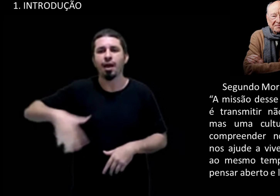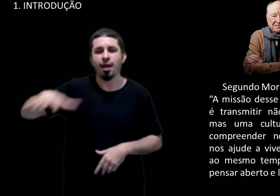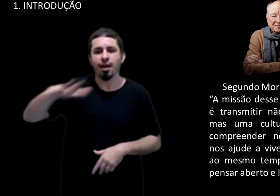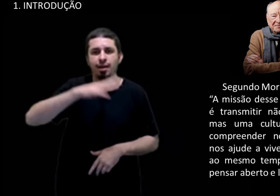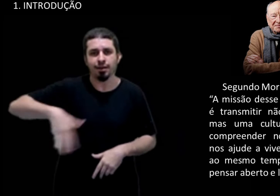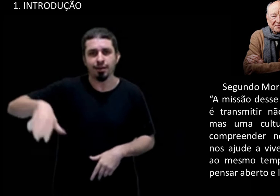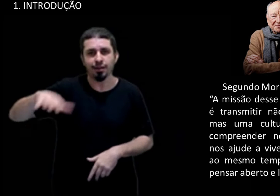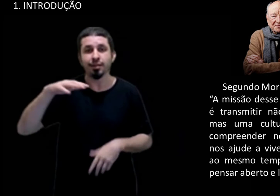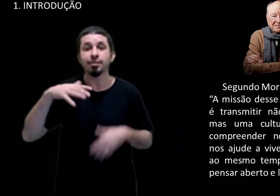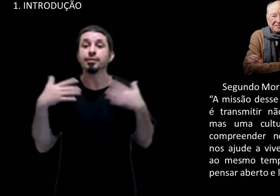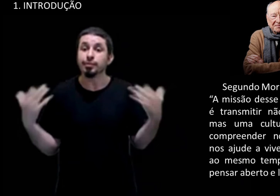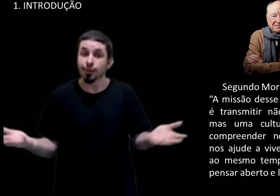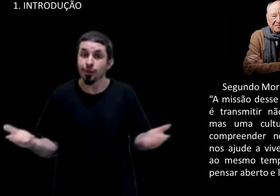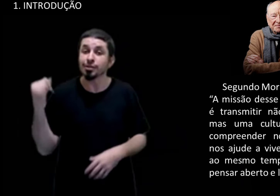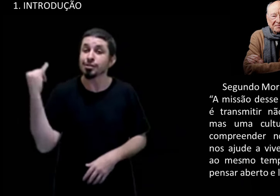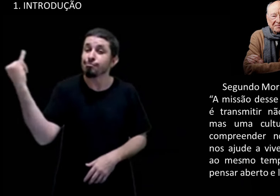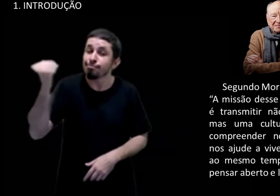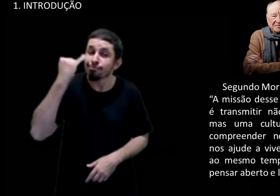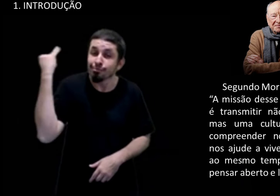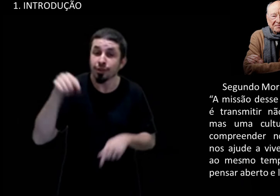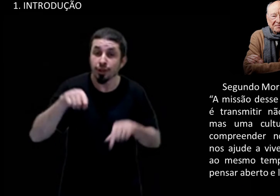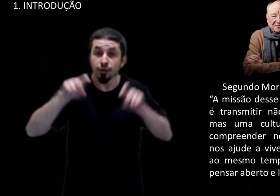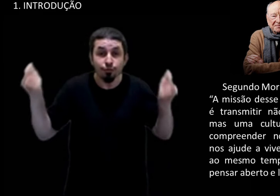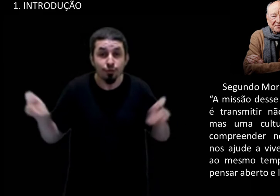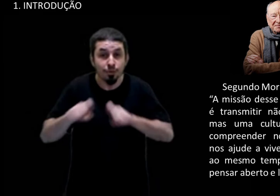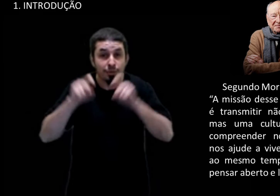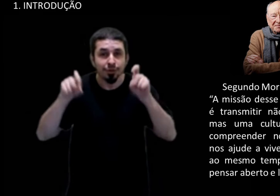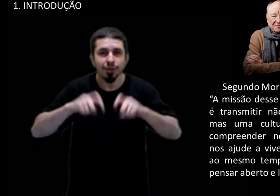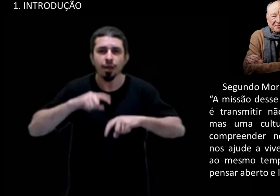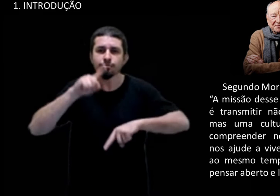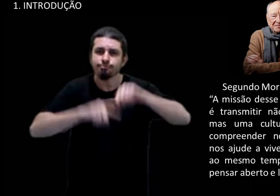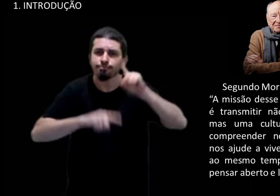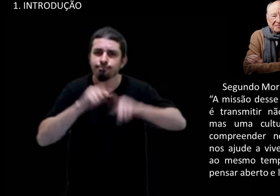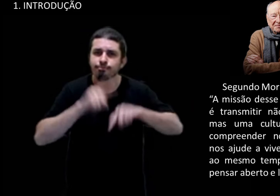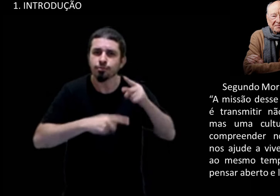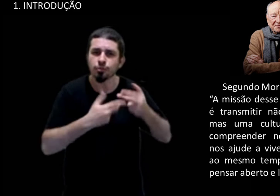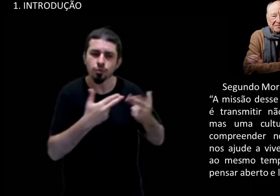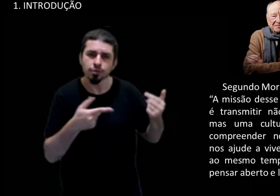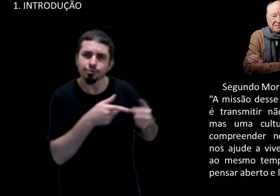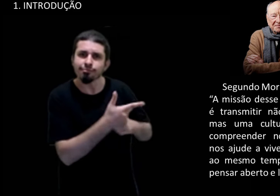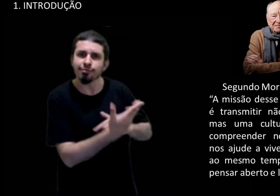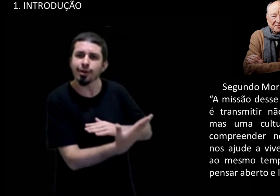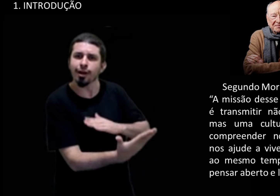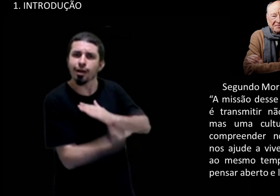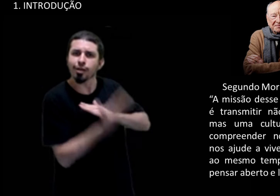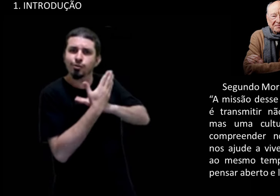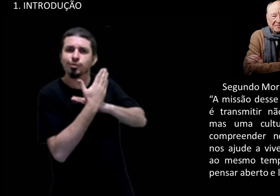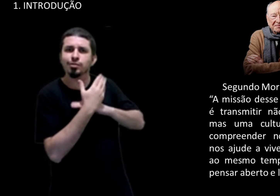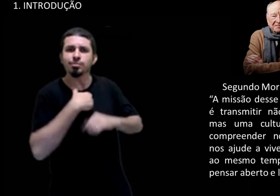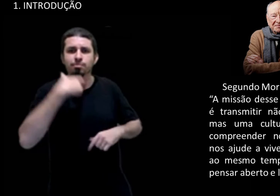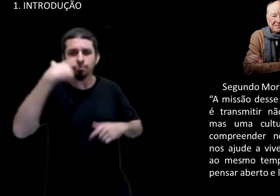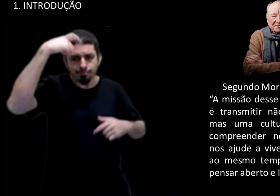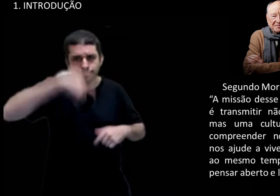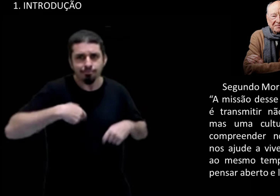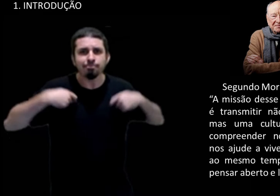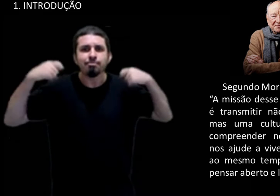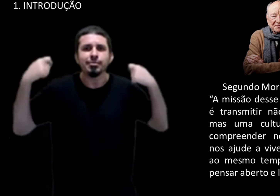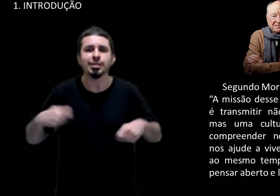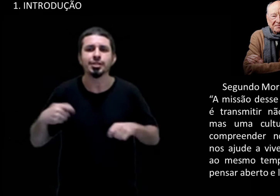é fundamental propiciar o uso da informática como uma ferramenta de apoio ao professor, o qual deverá estar